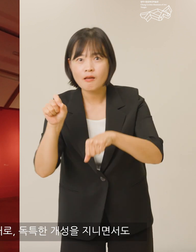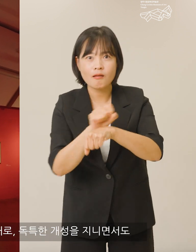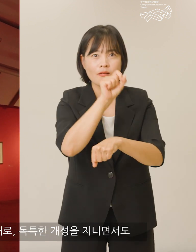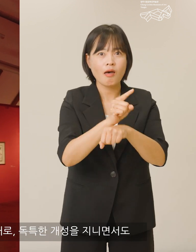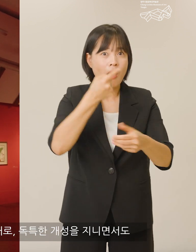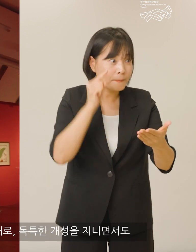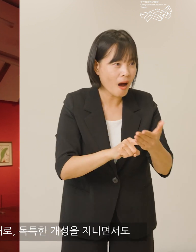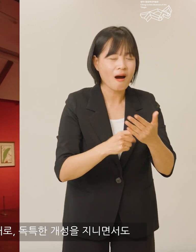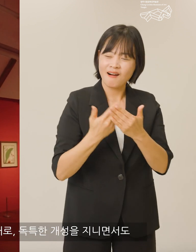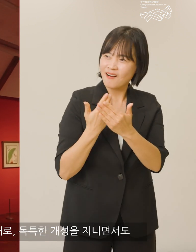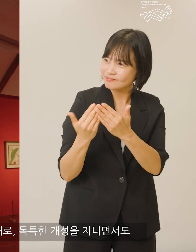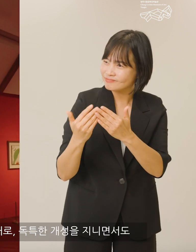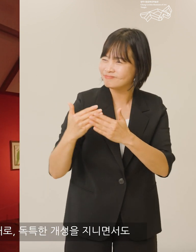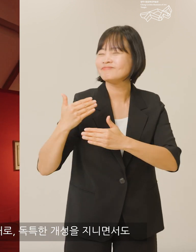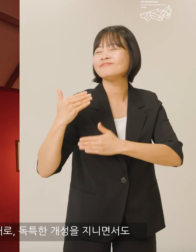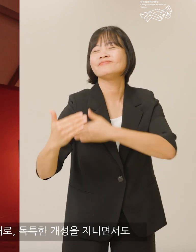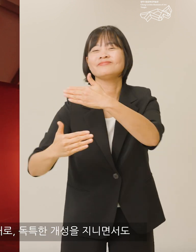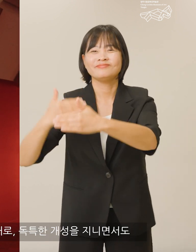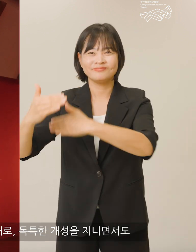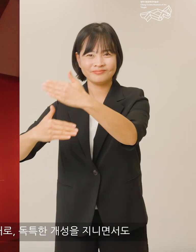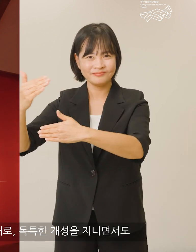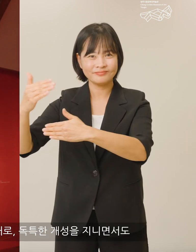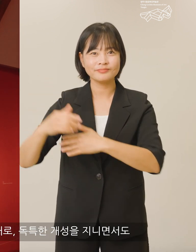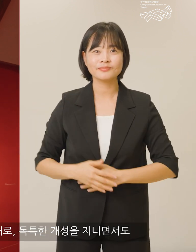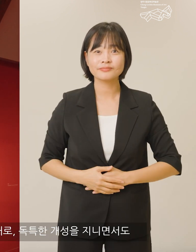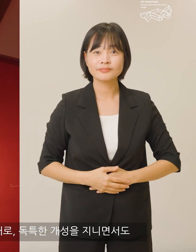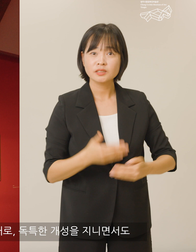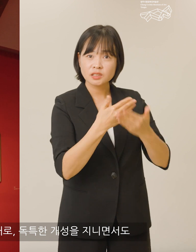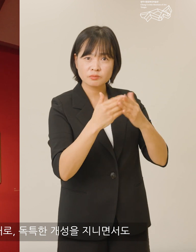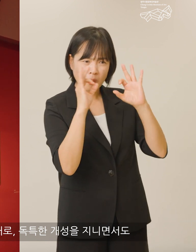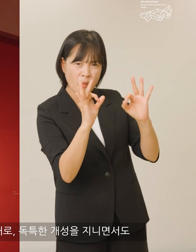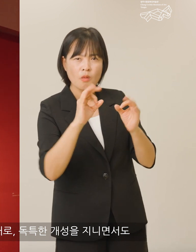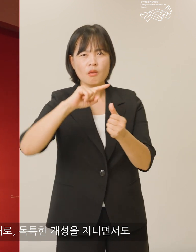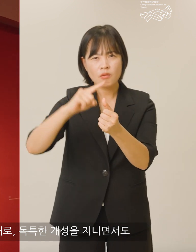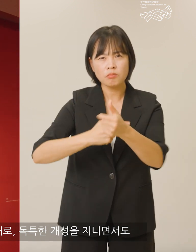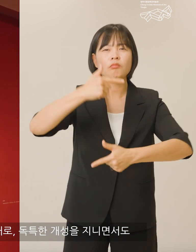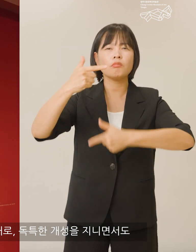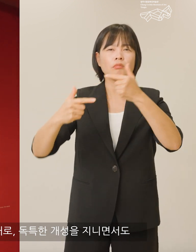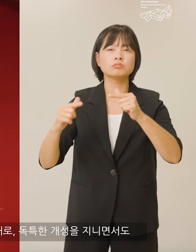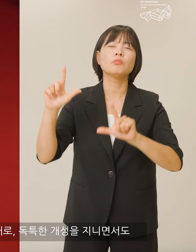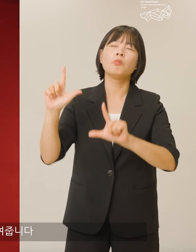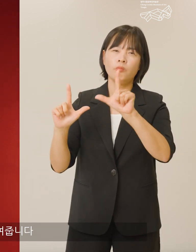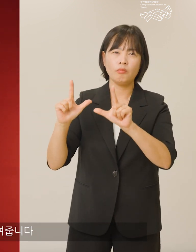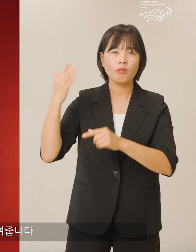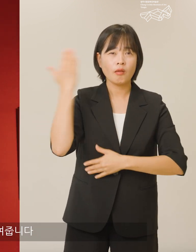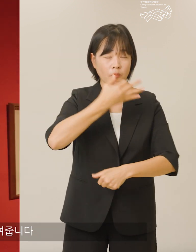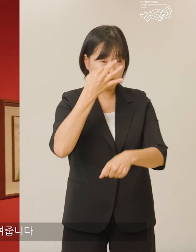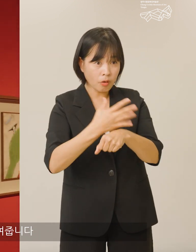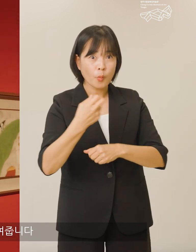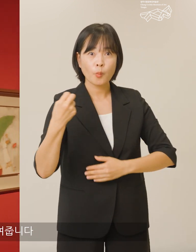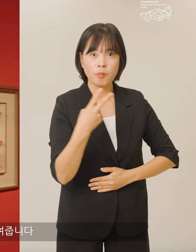그렇게 표현된 장옥진의 작품 속 소재들은 단순한 형태로 독특한 개성을 지니면서도